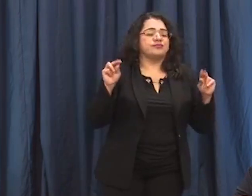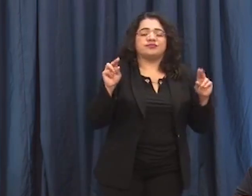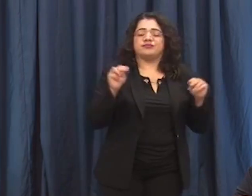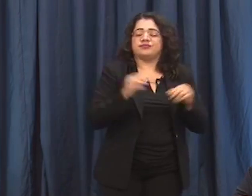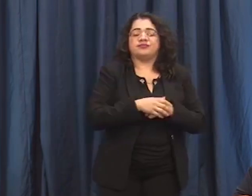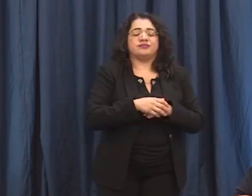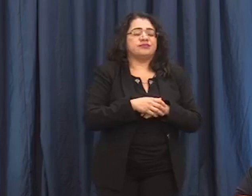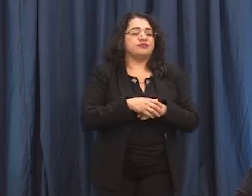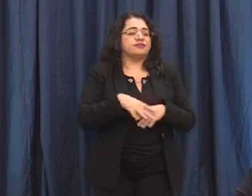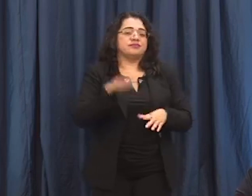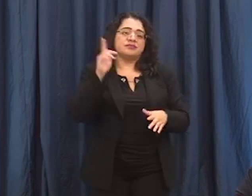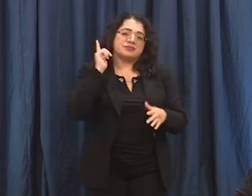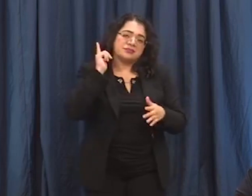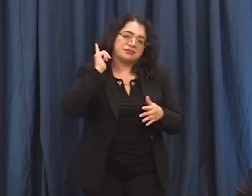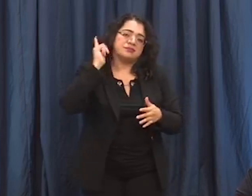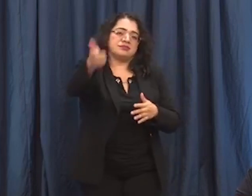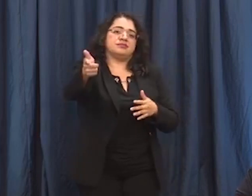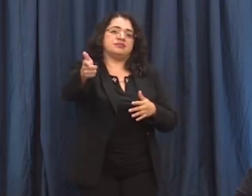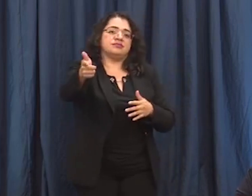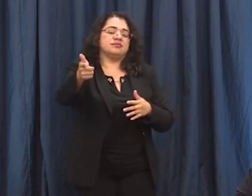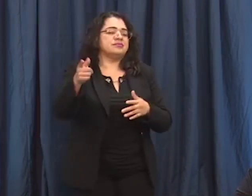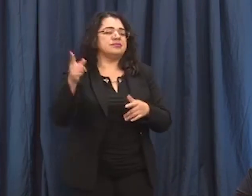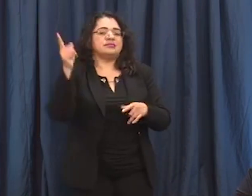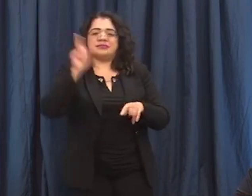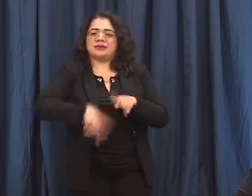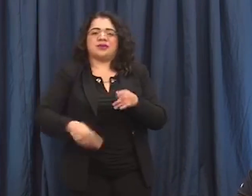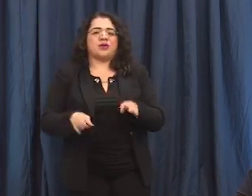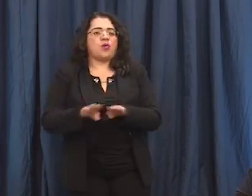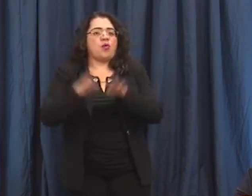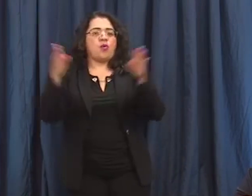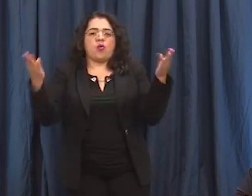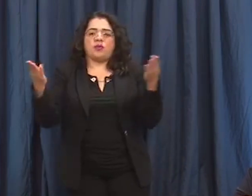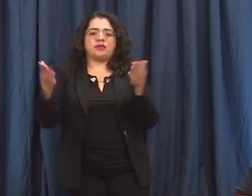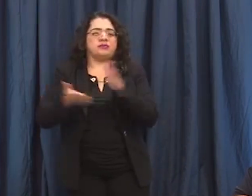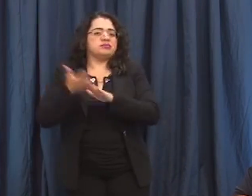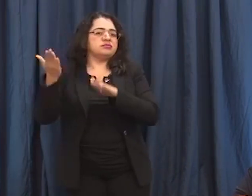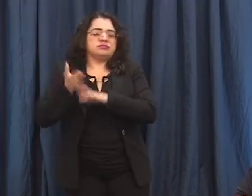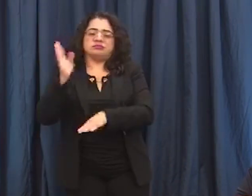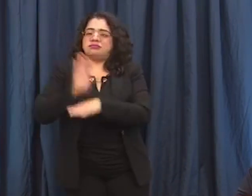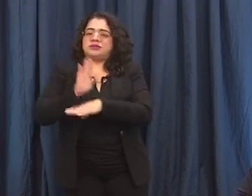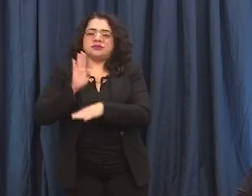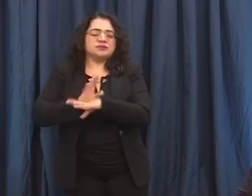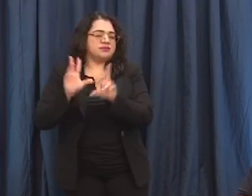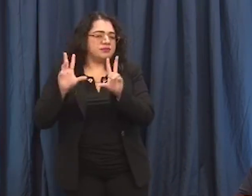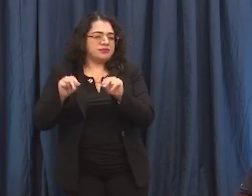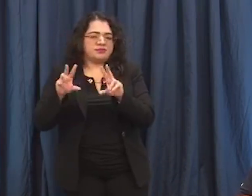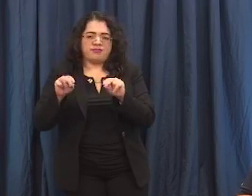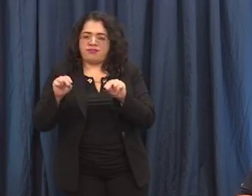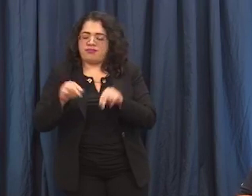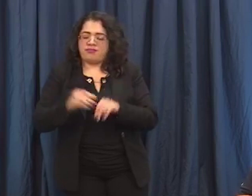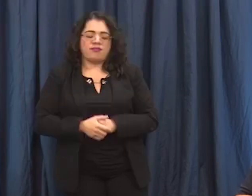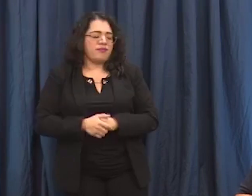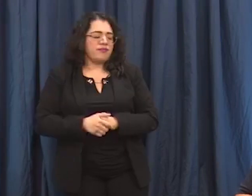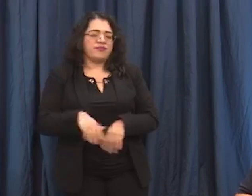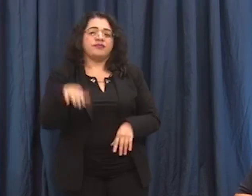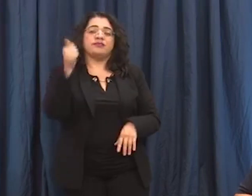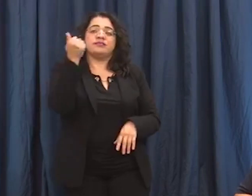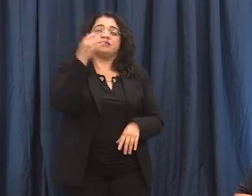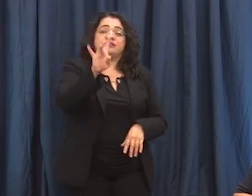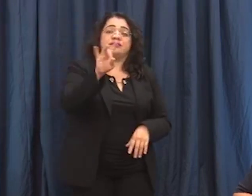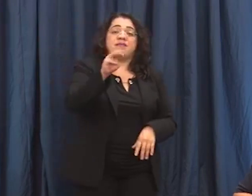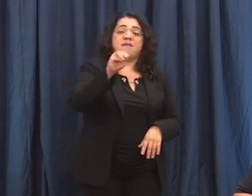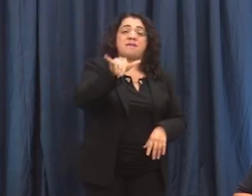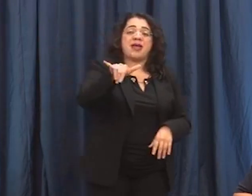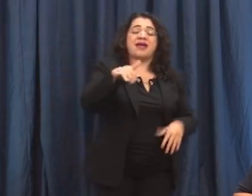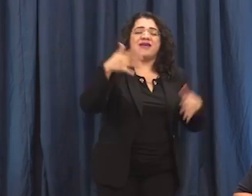por decir no podemos abrir o reabrir esos servicios. El 18 de mayo se lanzó